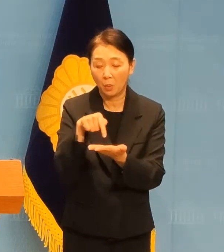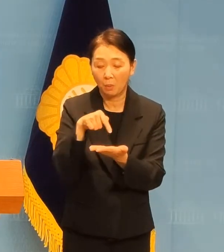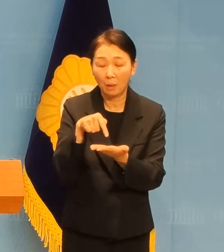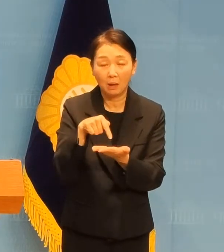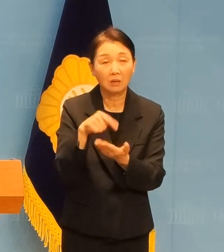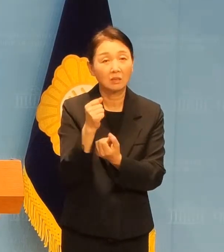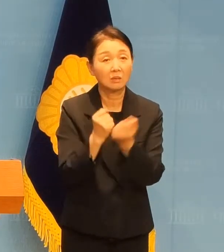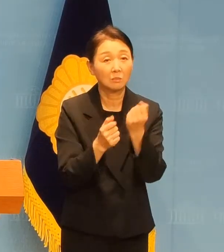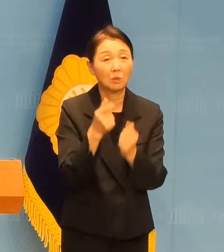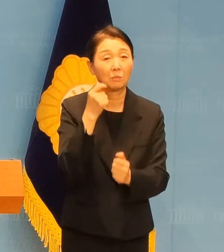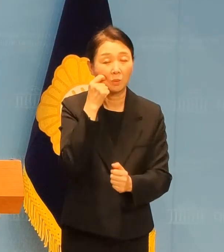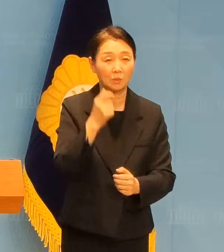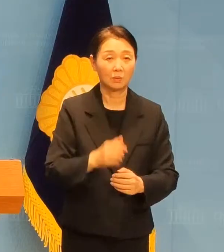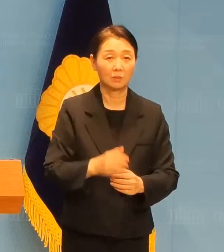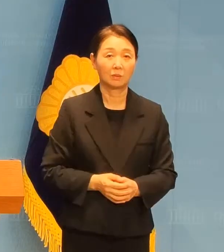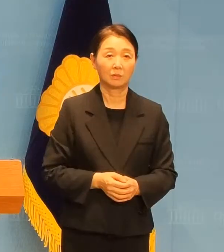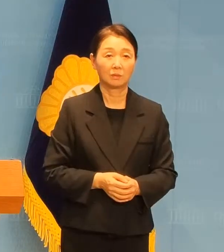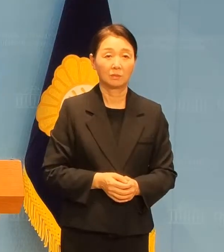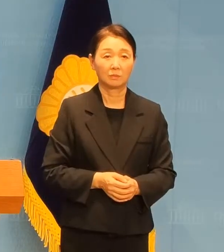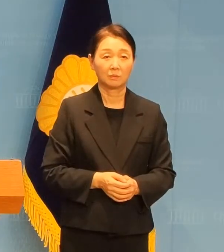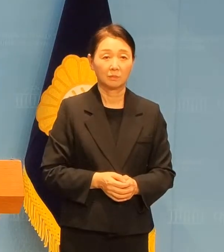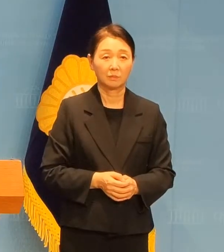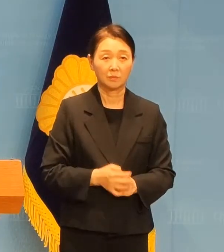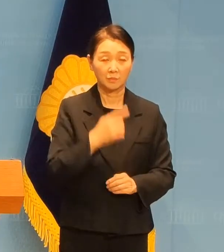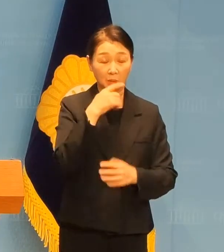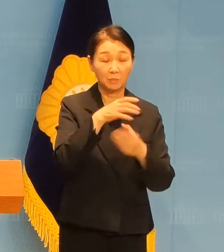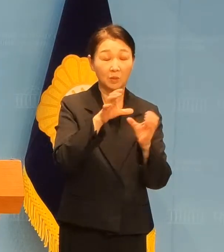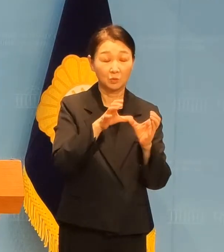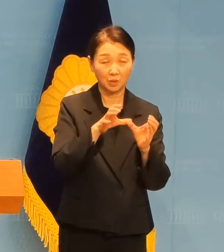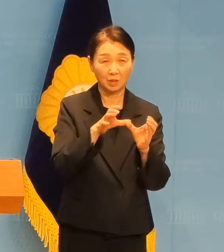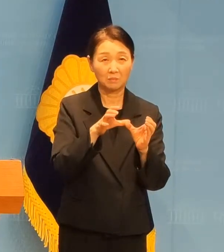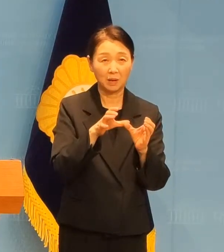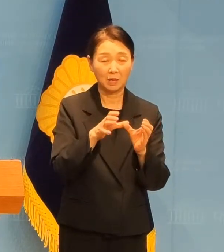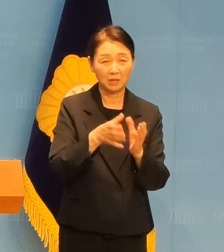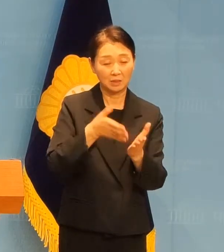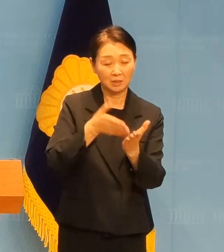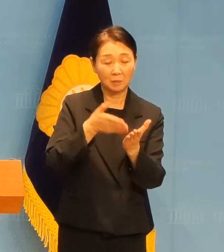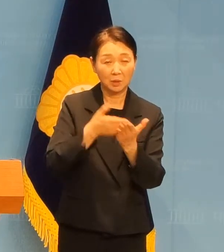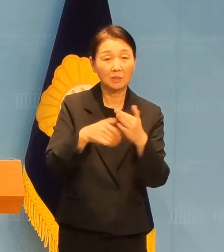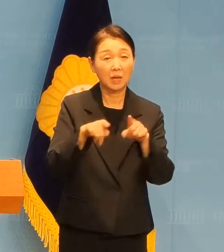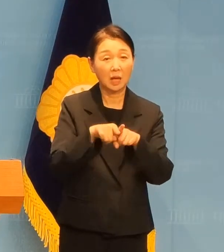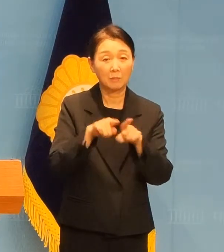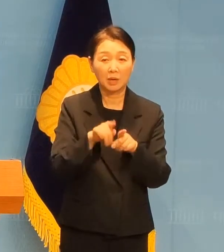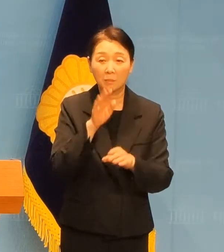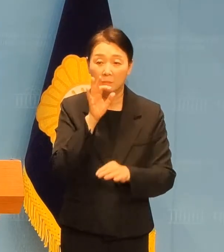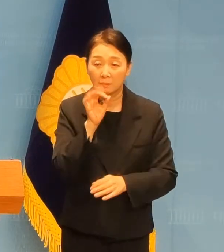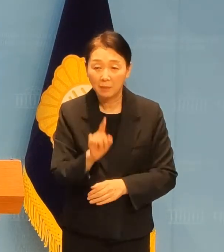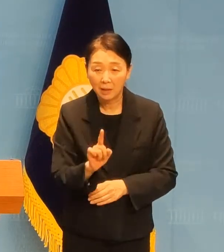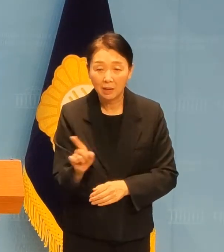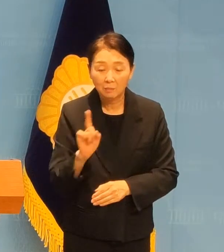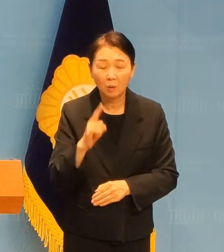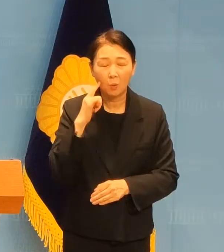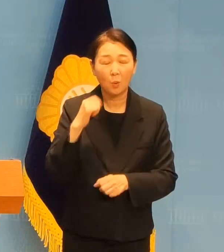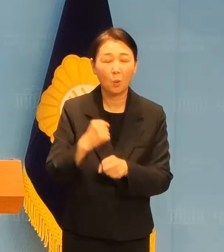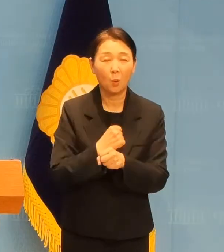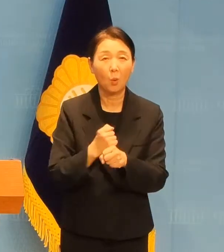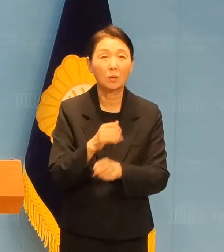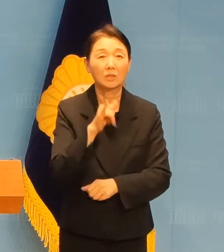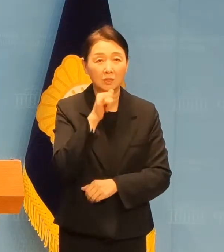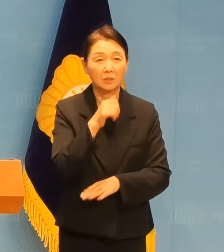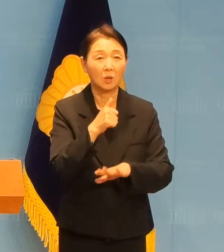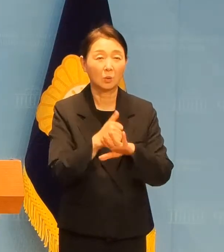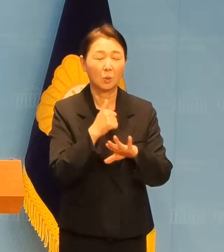해명하지 못했습니다. 여기에 민주당 수석 대변인까지 가세해 본질 훼손 운운하며 물타기에